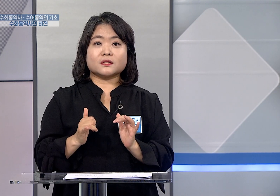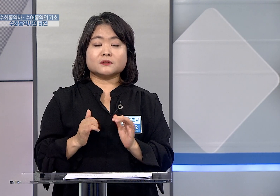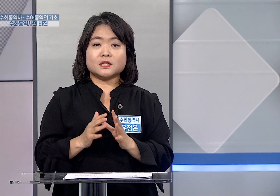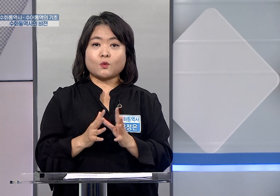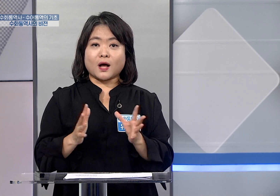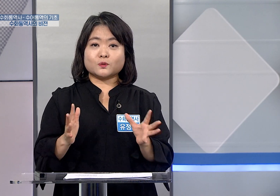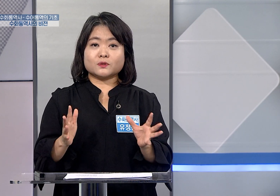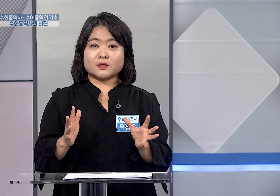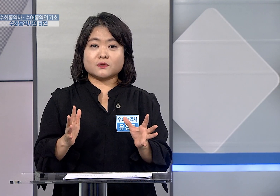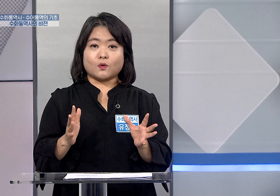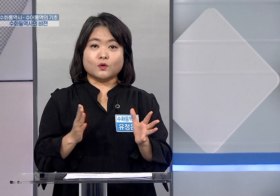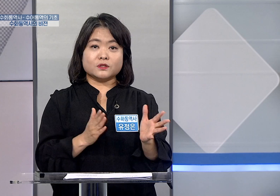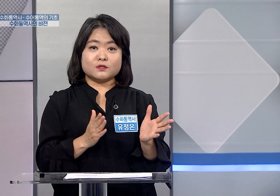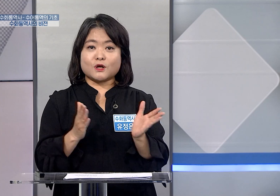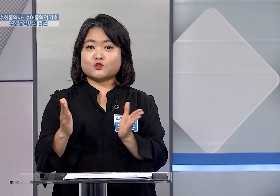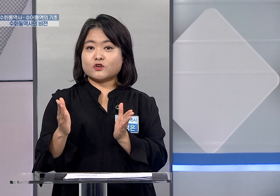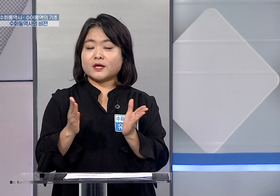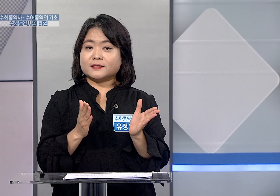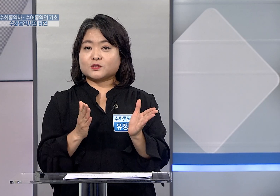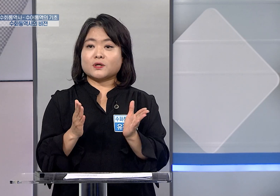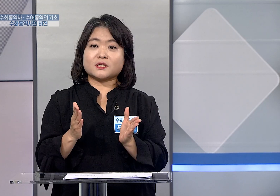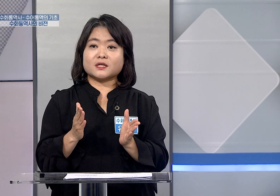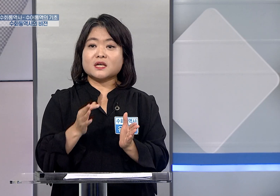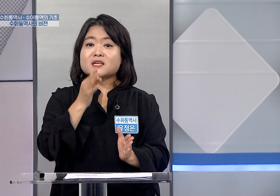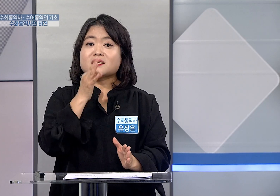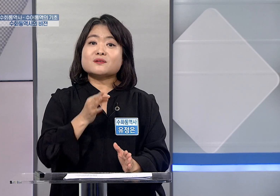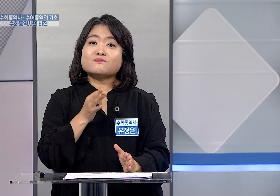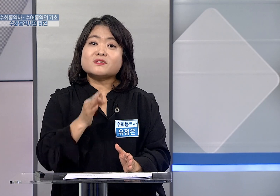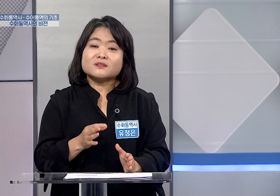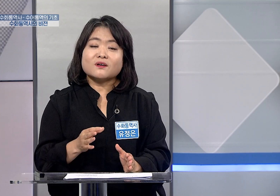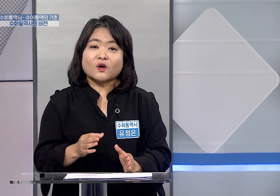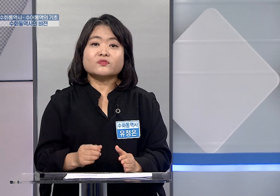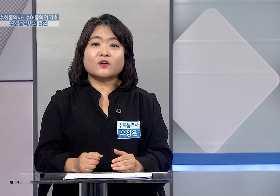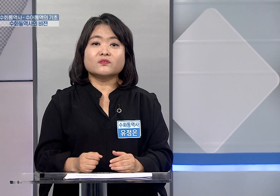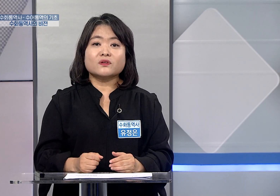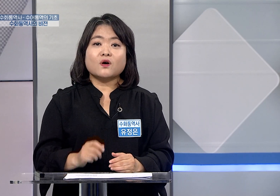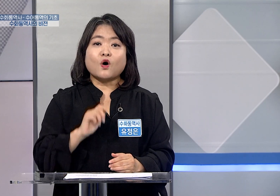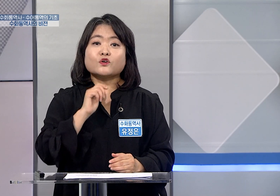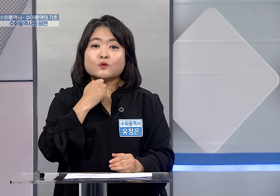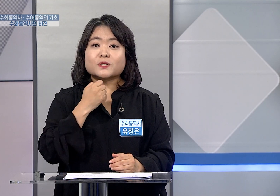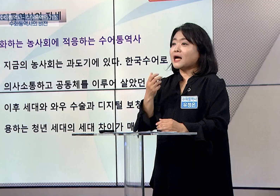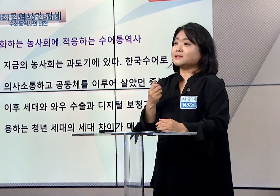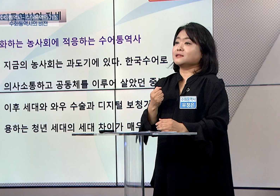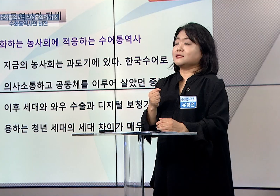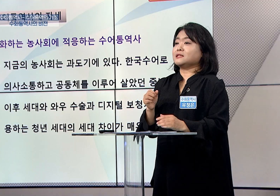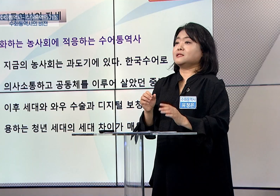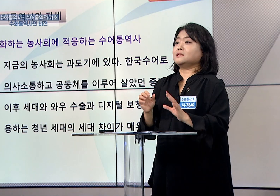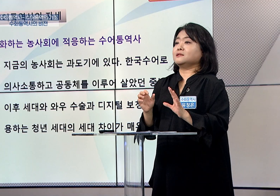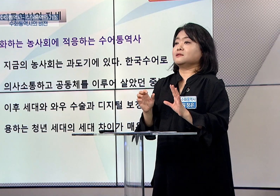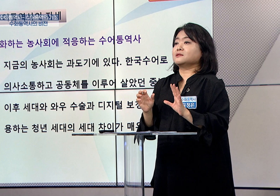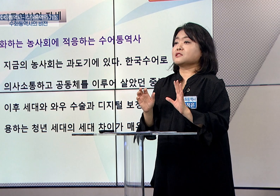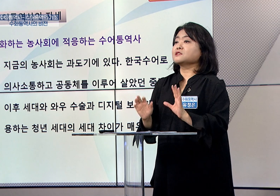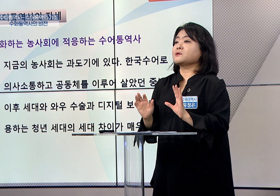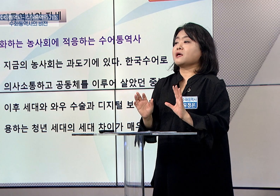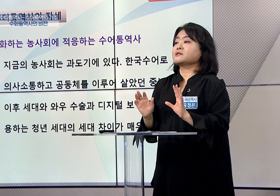수화통역사는 이 과도기에서 어디를 맞추어야 할지 굉장히 힘든 어떤 어려움을 가지는 이 지금의